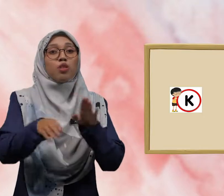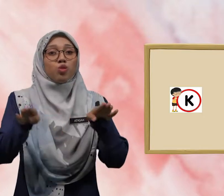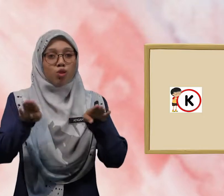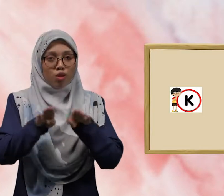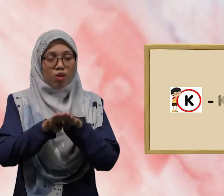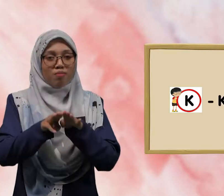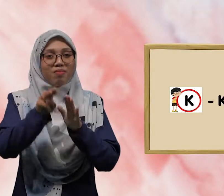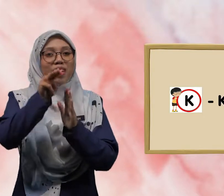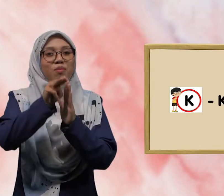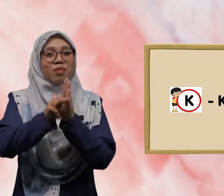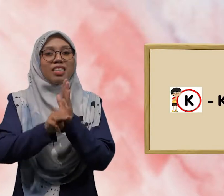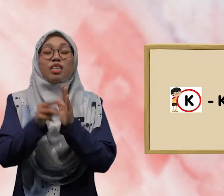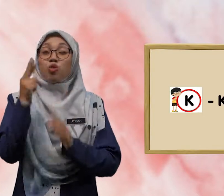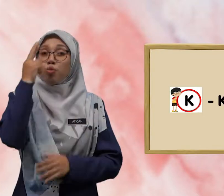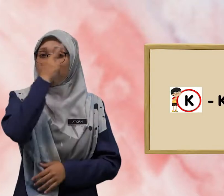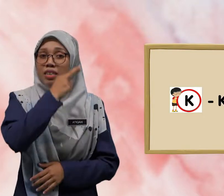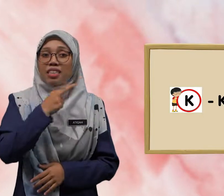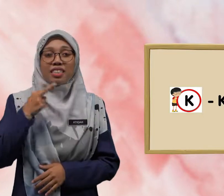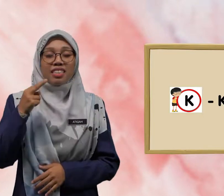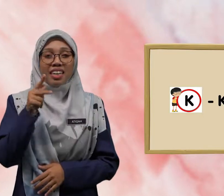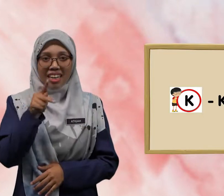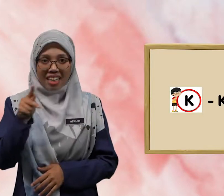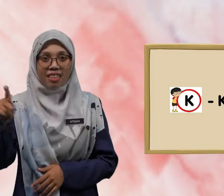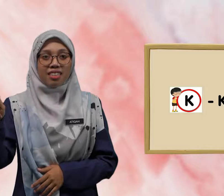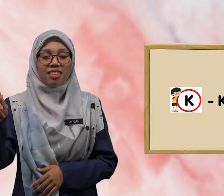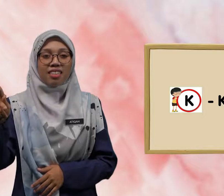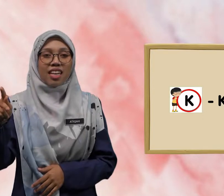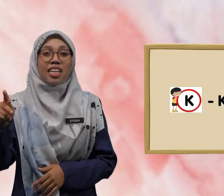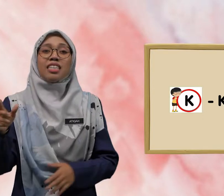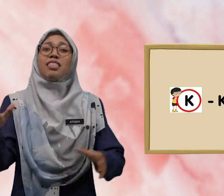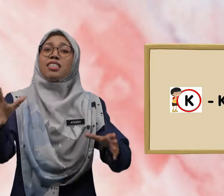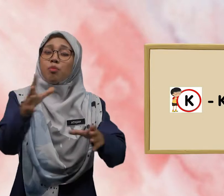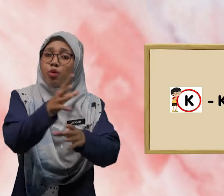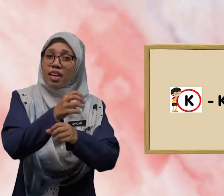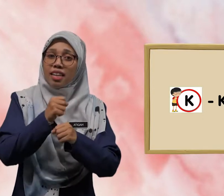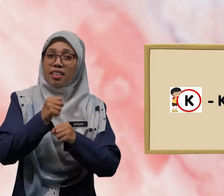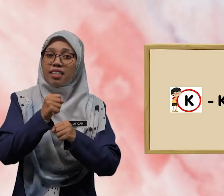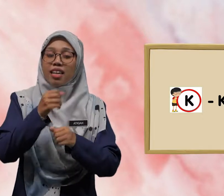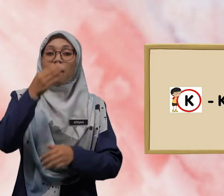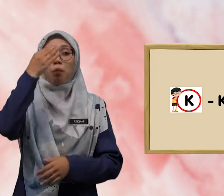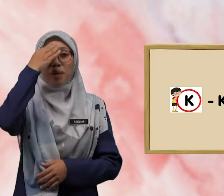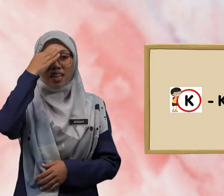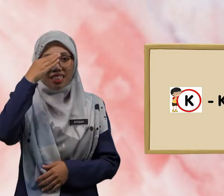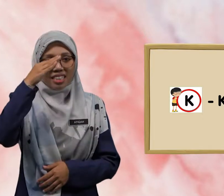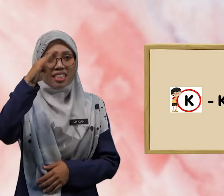penutup merubah Khan kesimpulan bagi